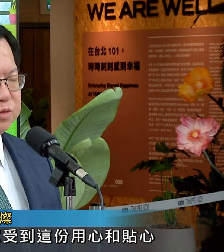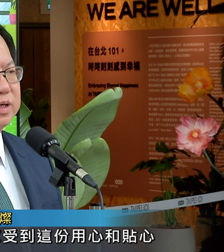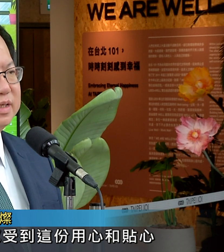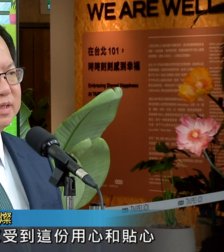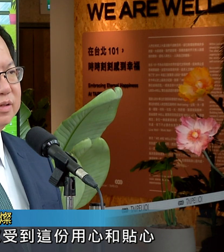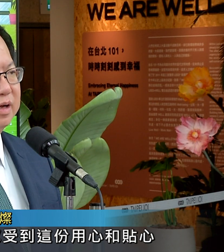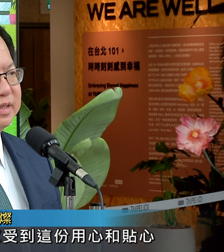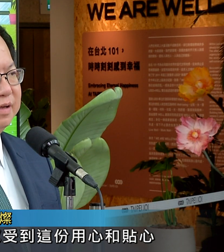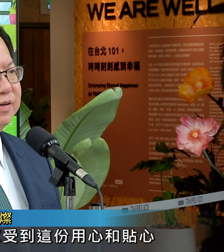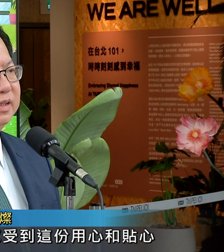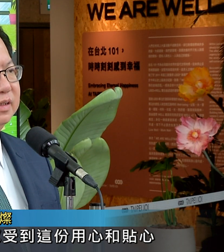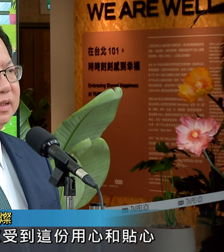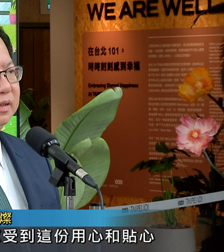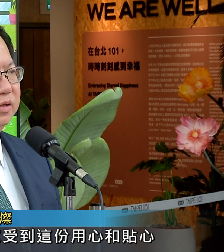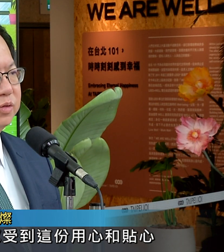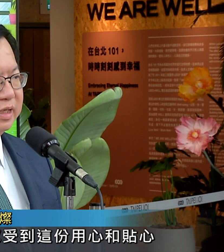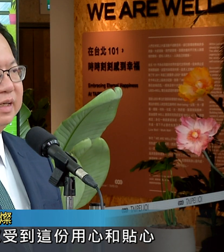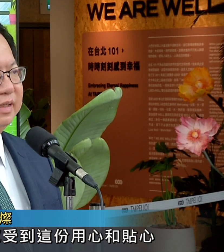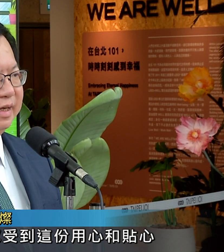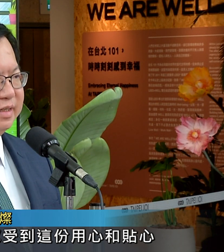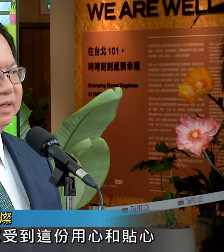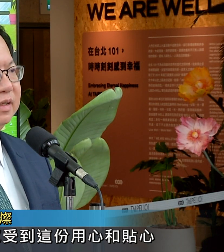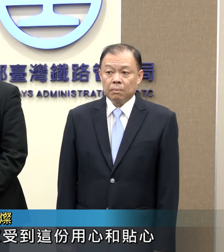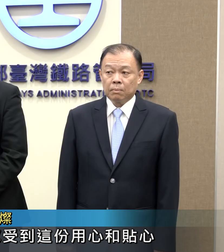感受到这一份用心跟贴心。 台